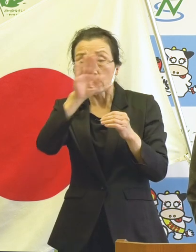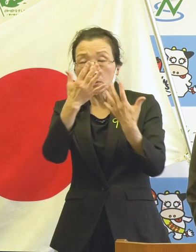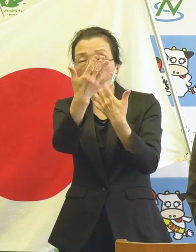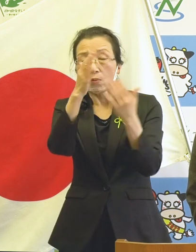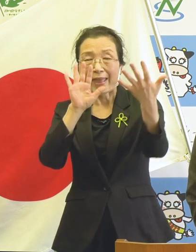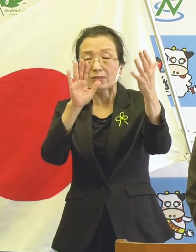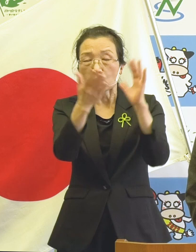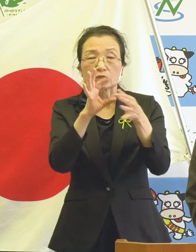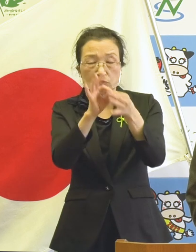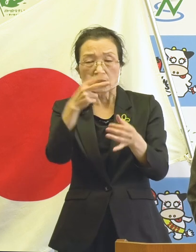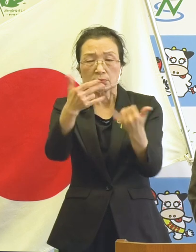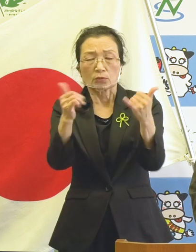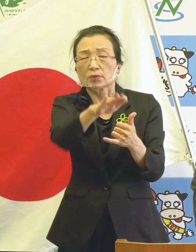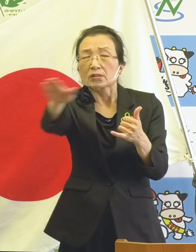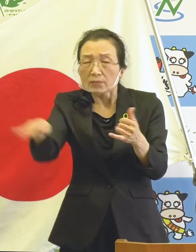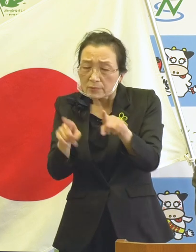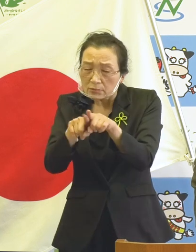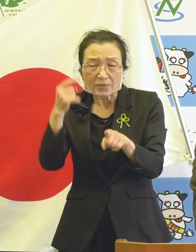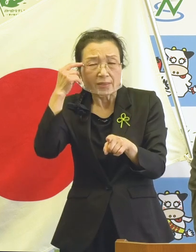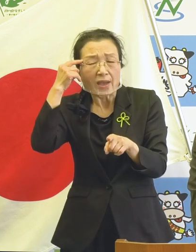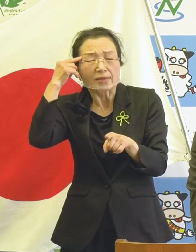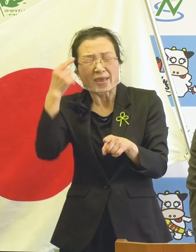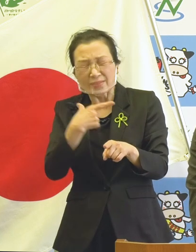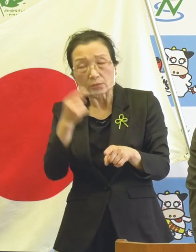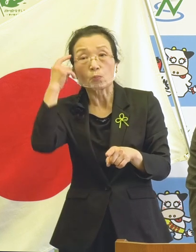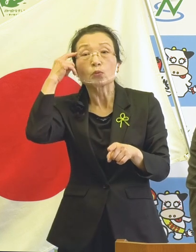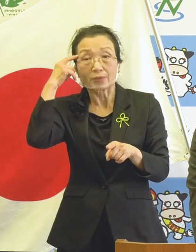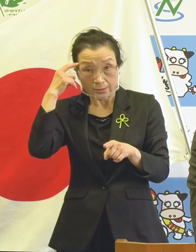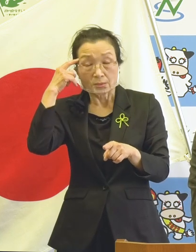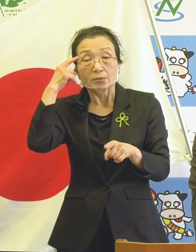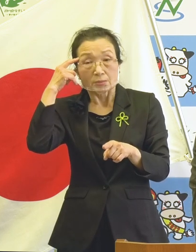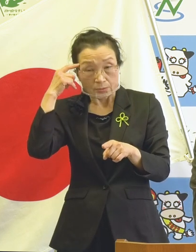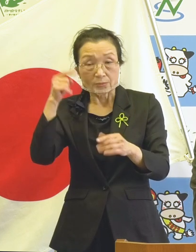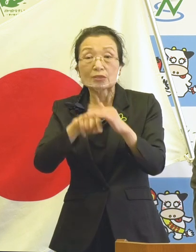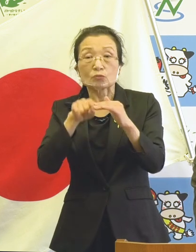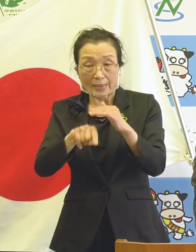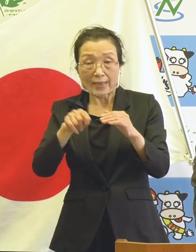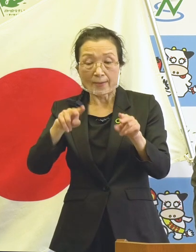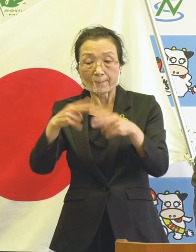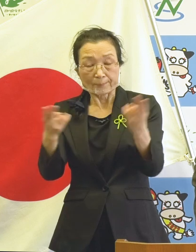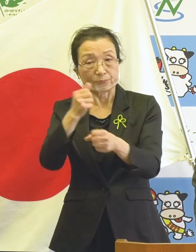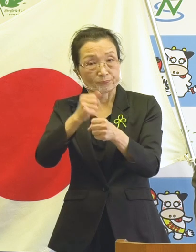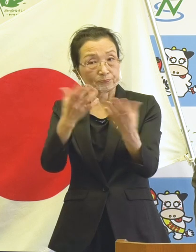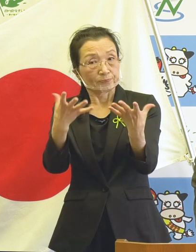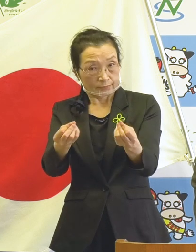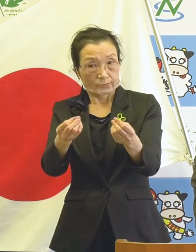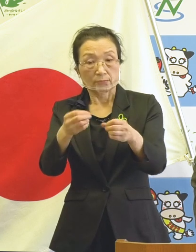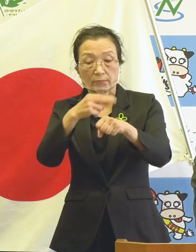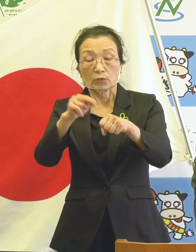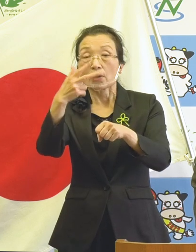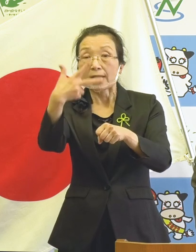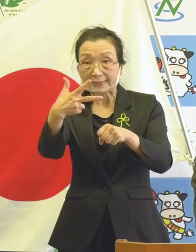市民の皆様と一緒に考えるきっかけとしたいと思いまして、リーフレットとしました。那須塩原市、全国